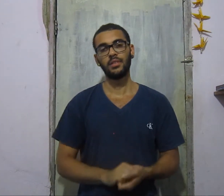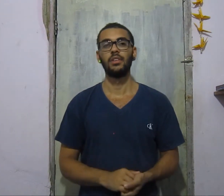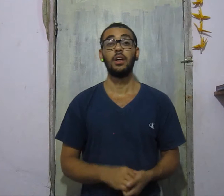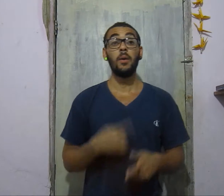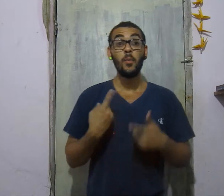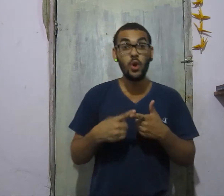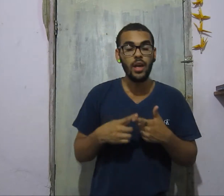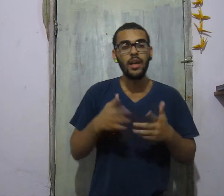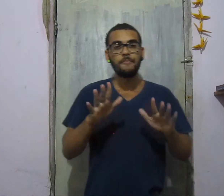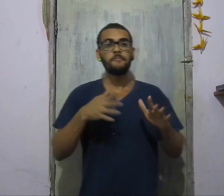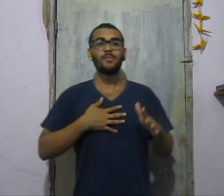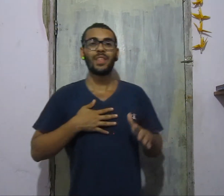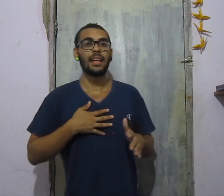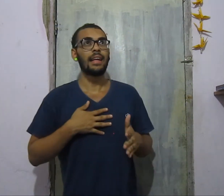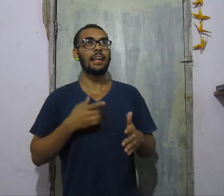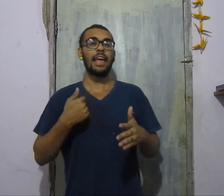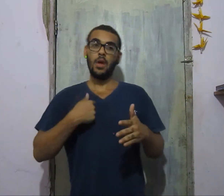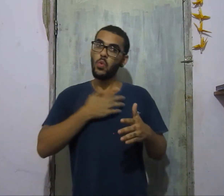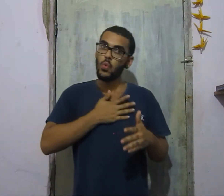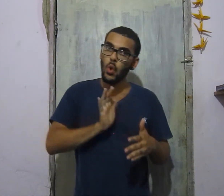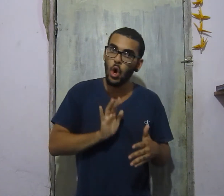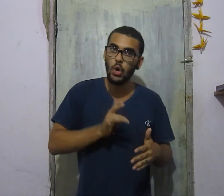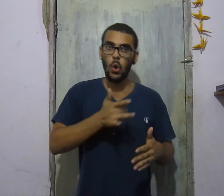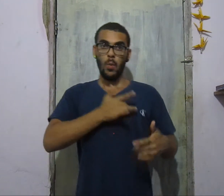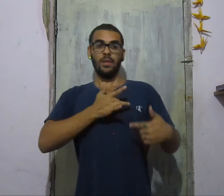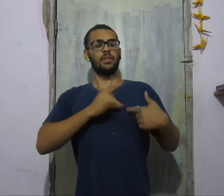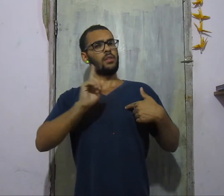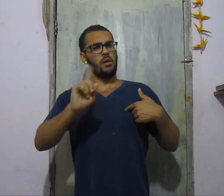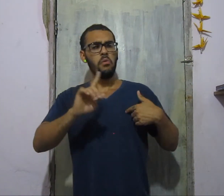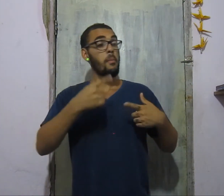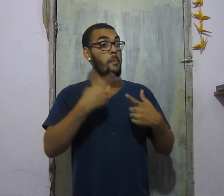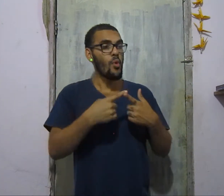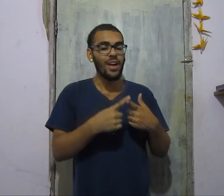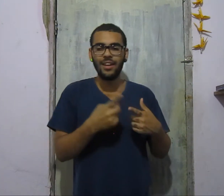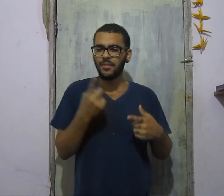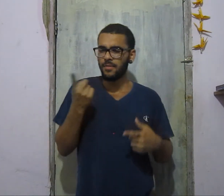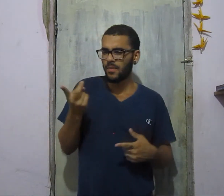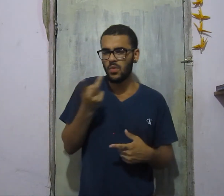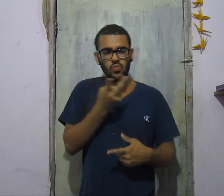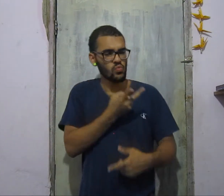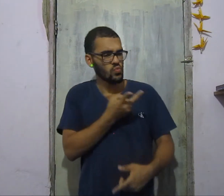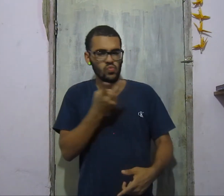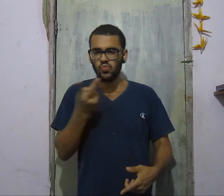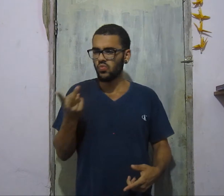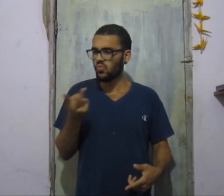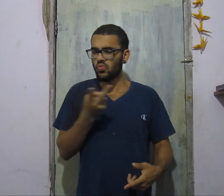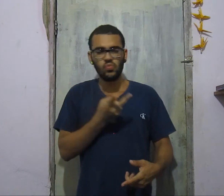isso. Por quê? Não é que eu não gosto de romance, mas pensa.